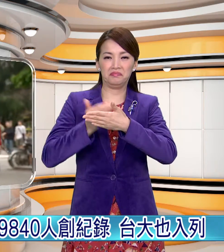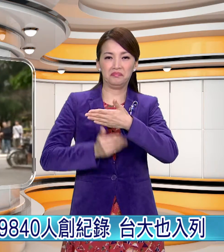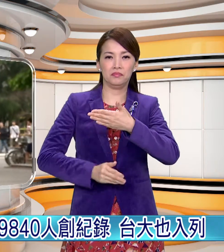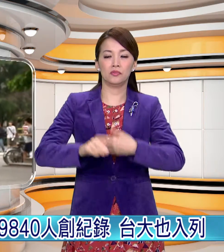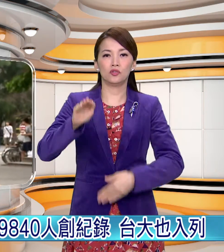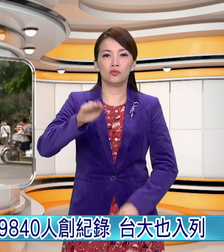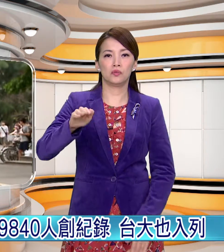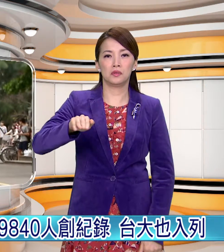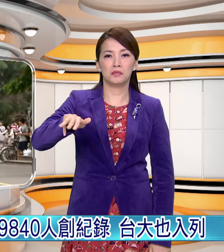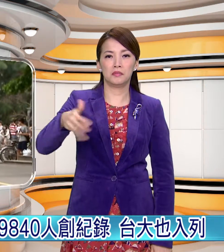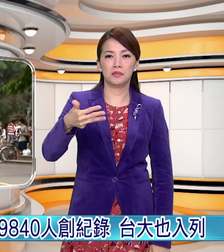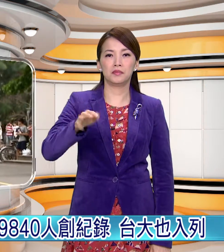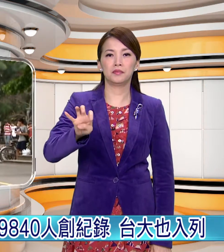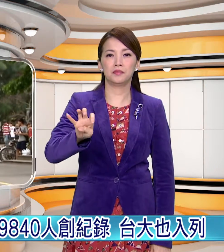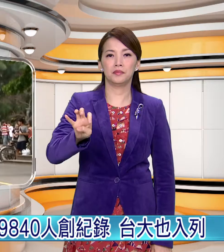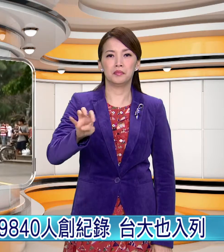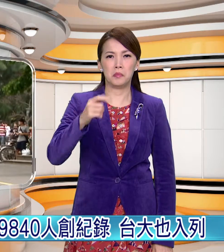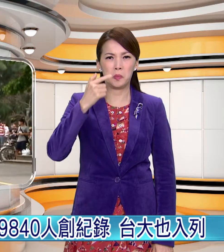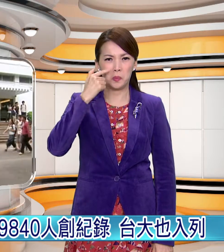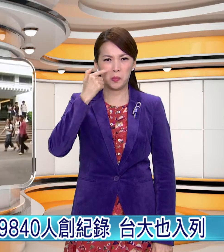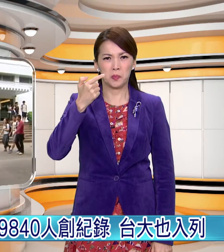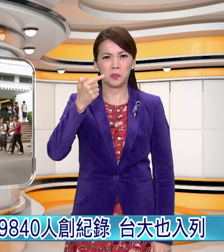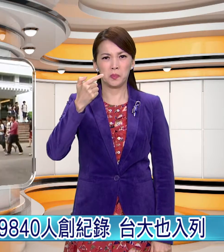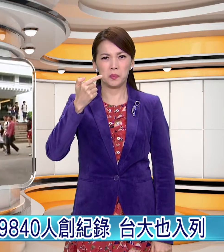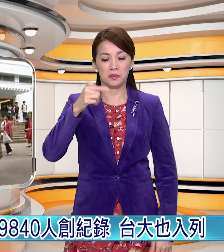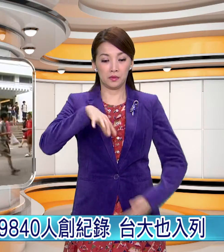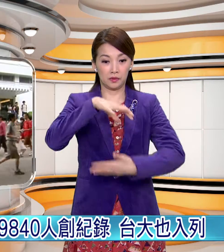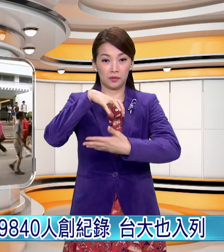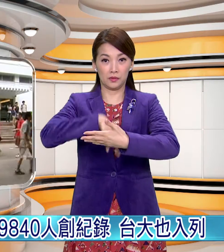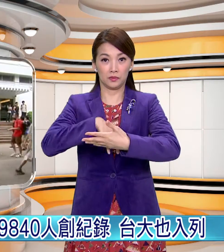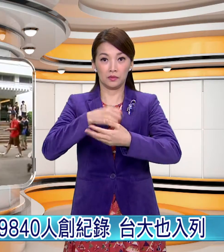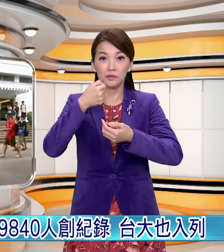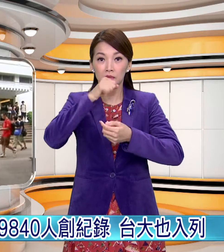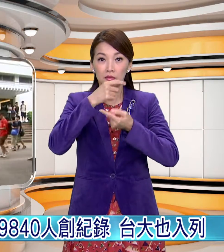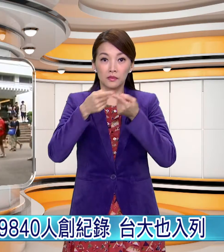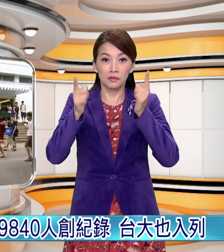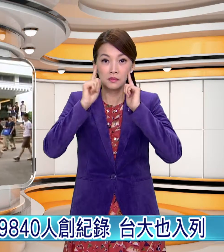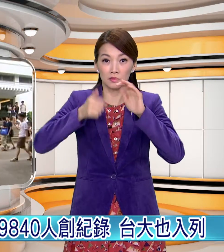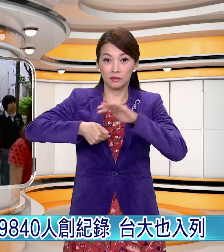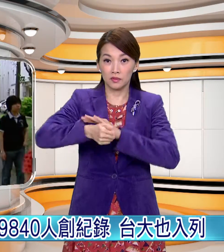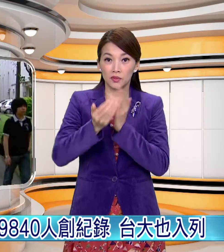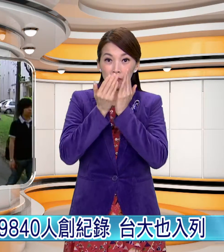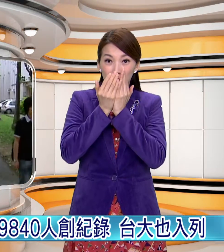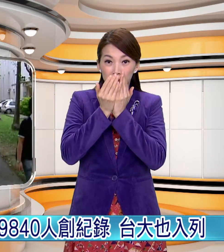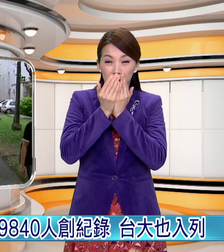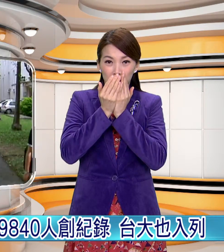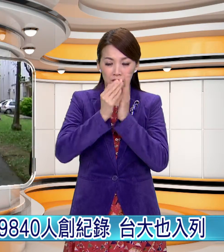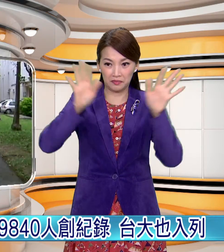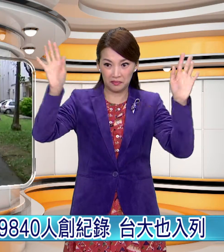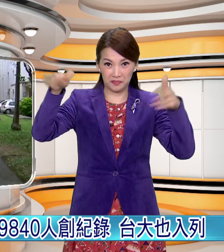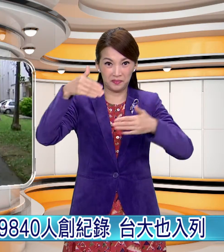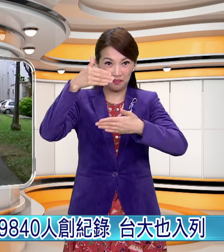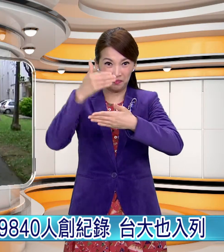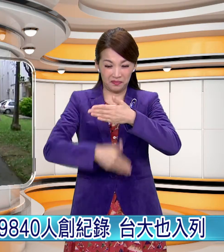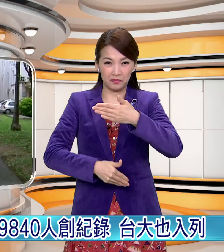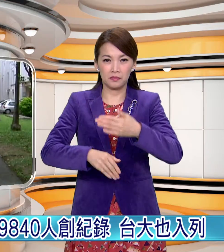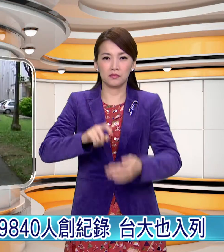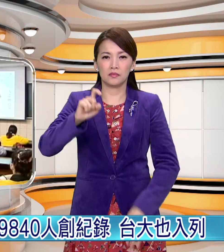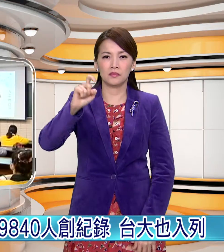額將會減招九千八百四十人創下記錄而其中台